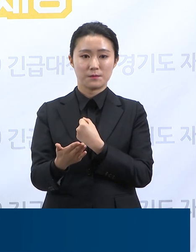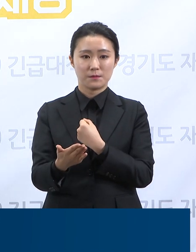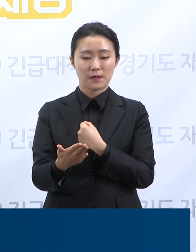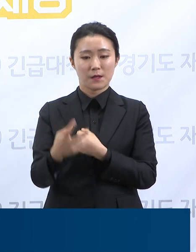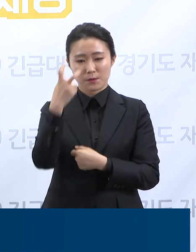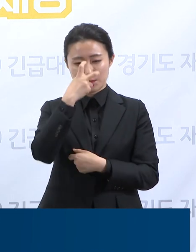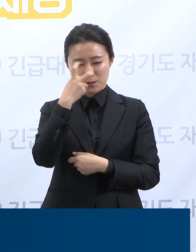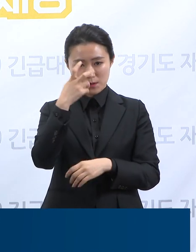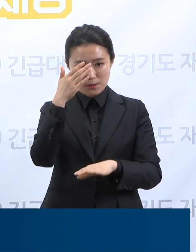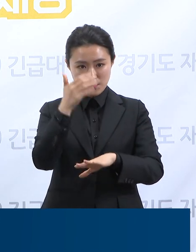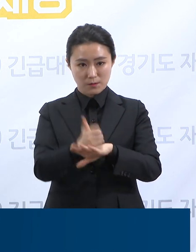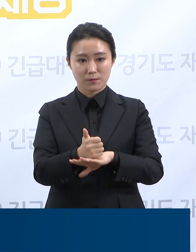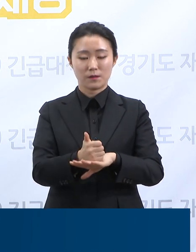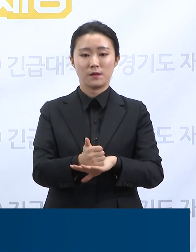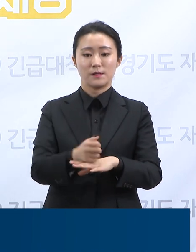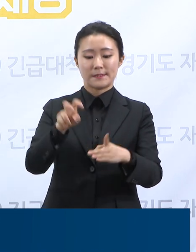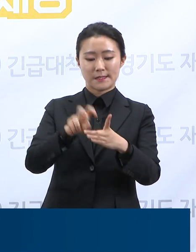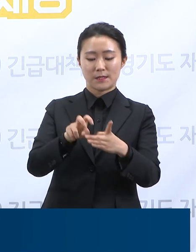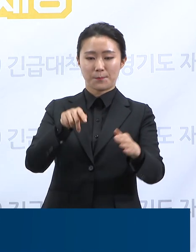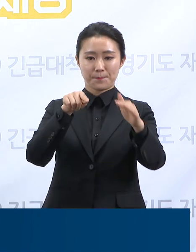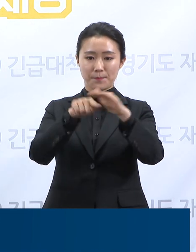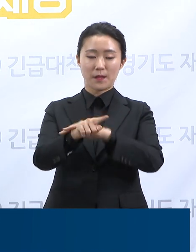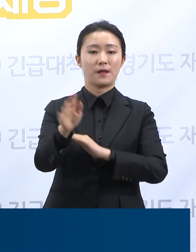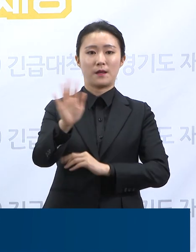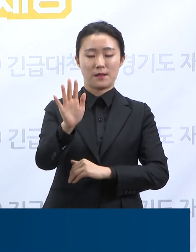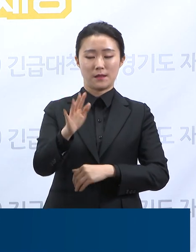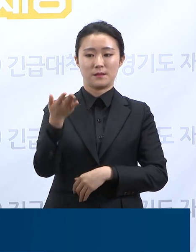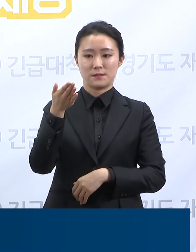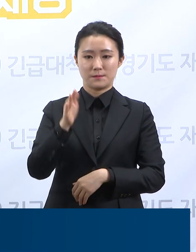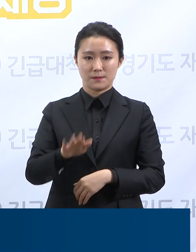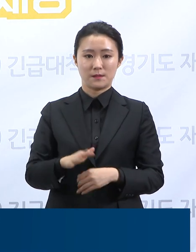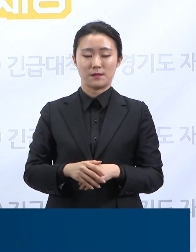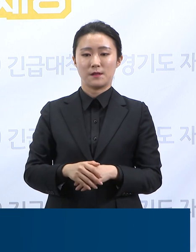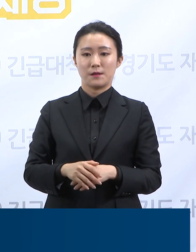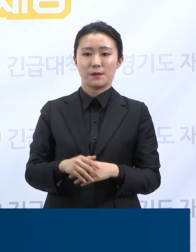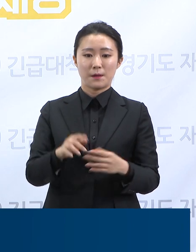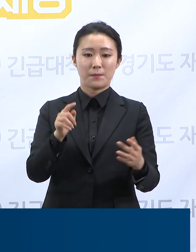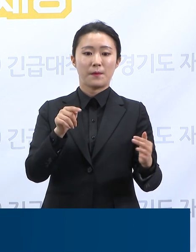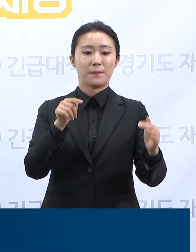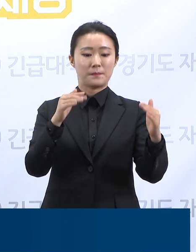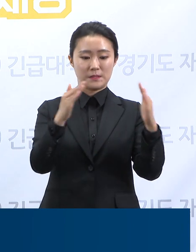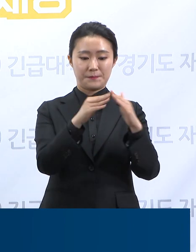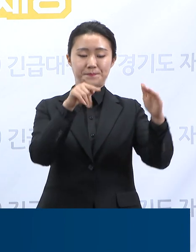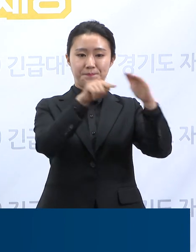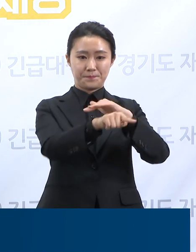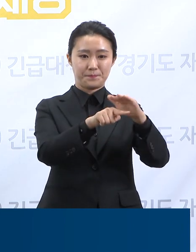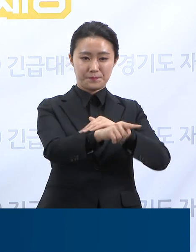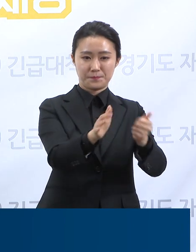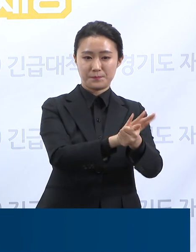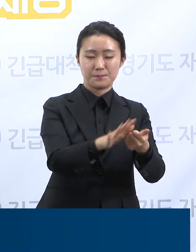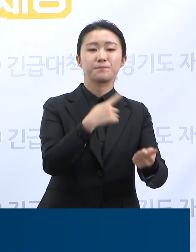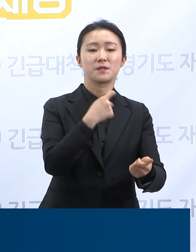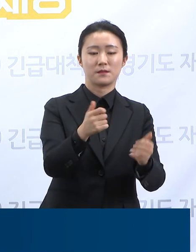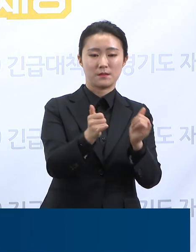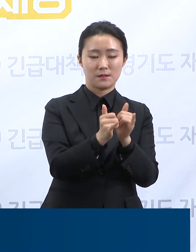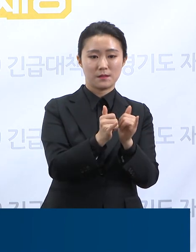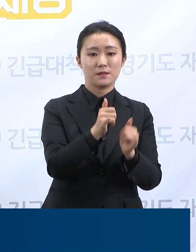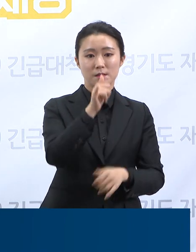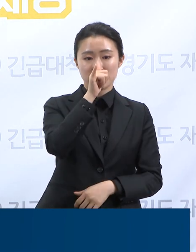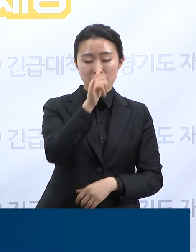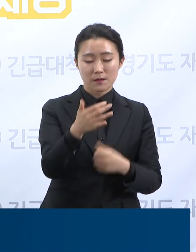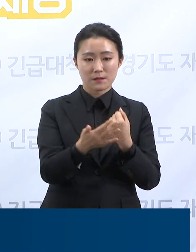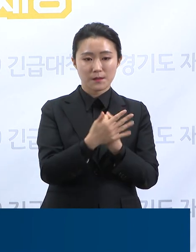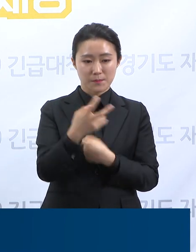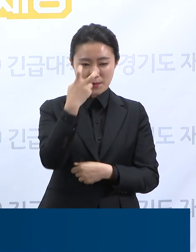등 접촉자 8명에 대한 검사를 실시하여 모두 음성 판정을 받았습니다. 또 다른 확진자는 화성시